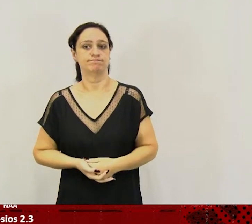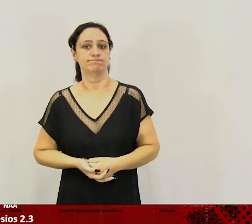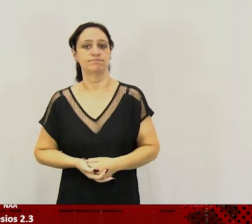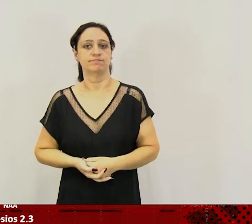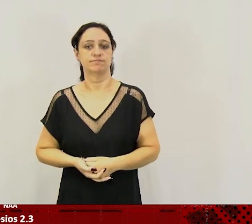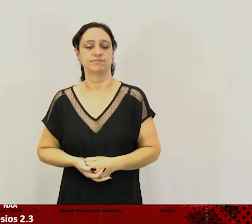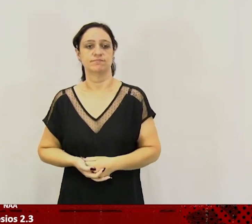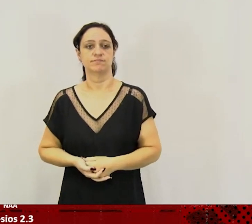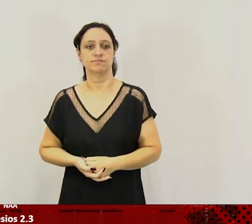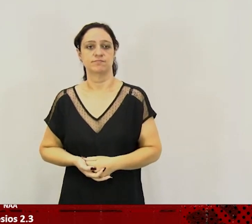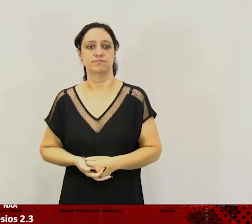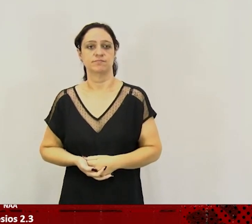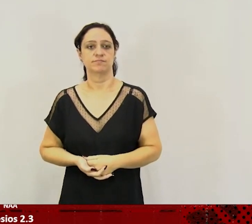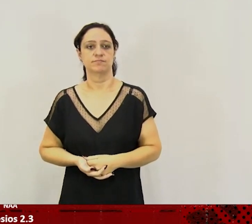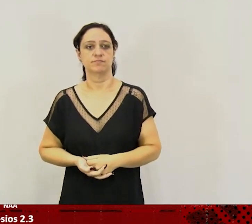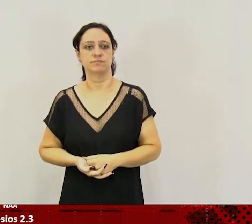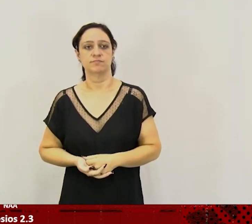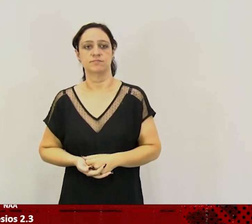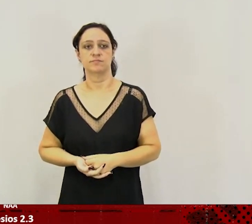Segundo,